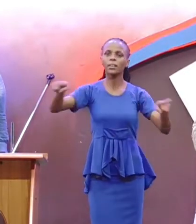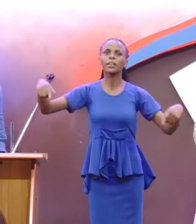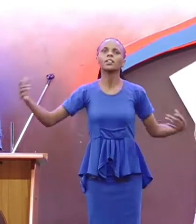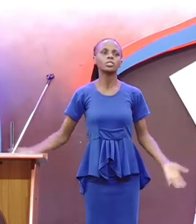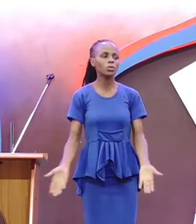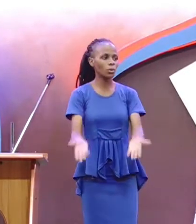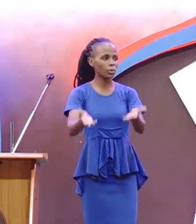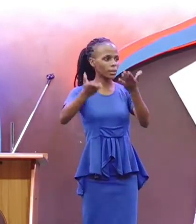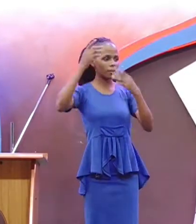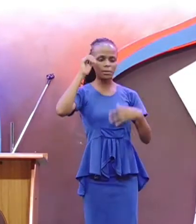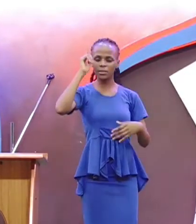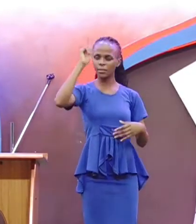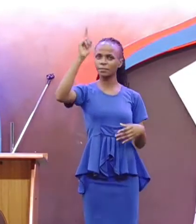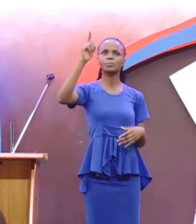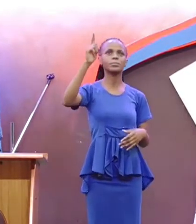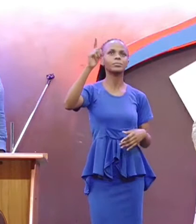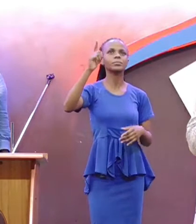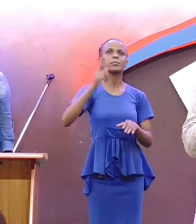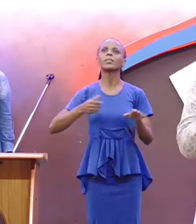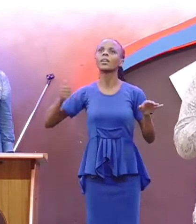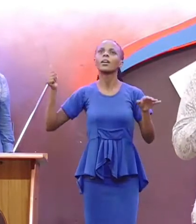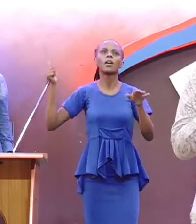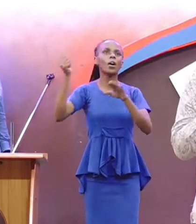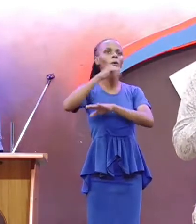ensimbi tukuyimusa